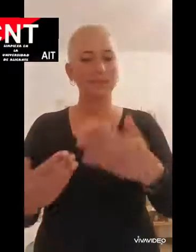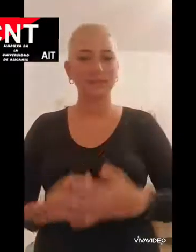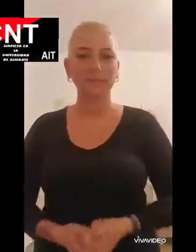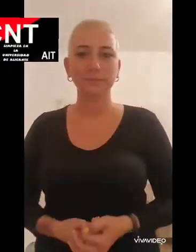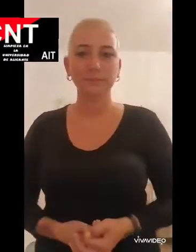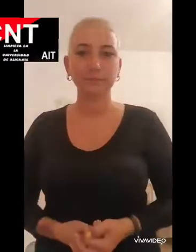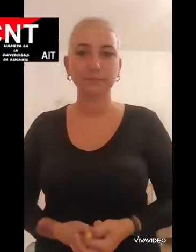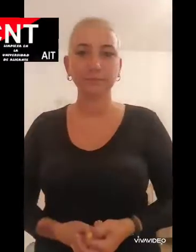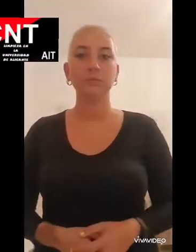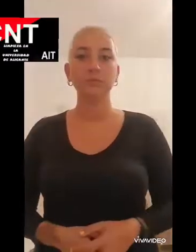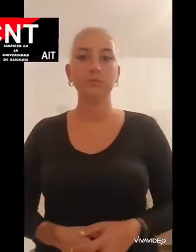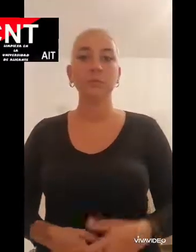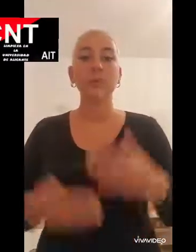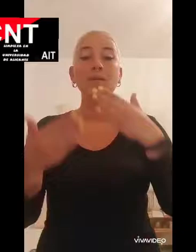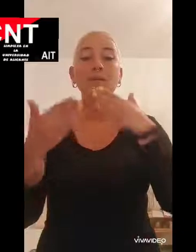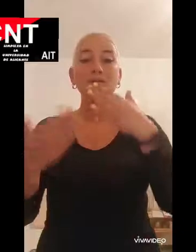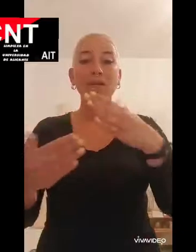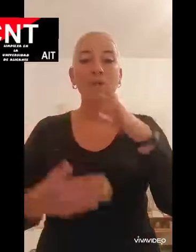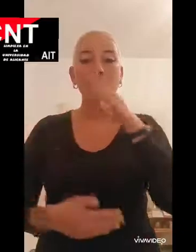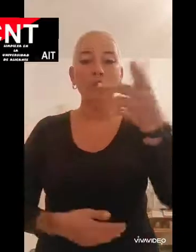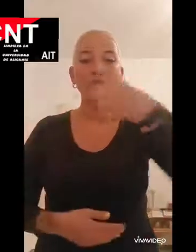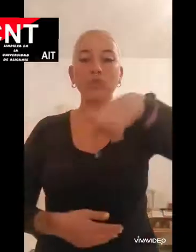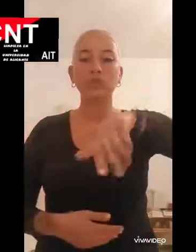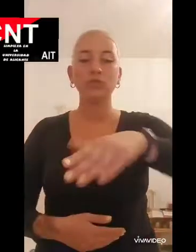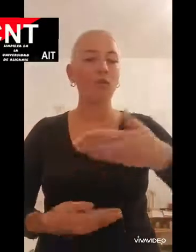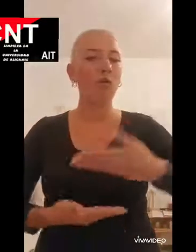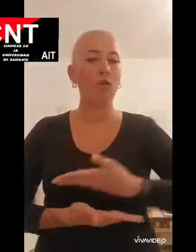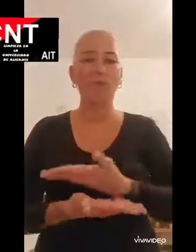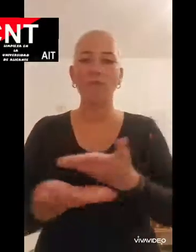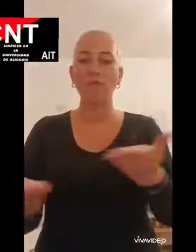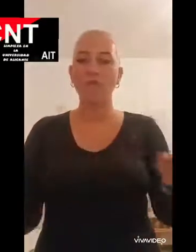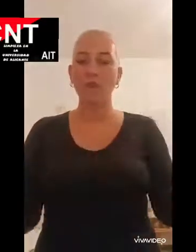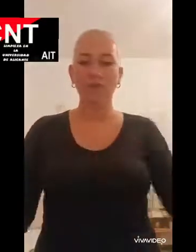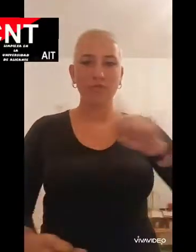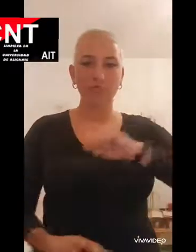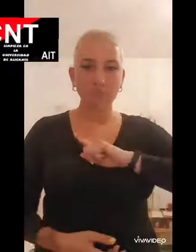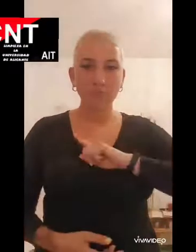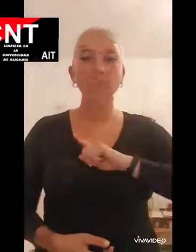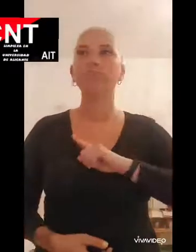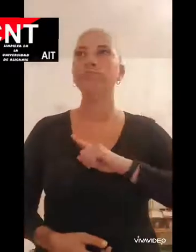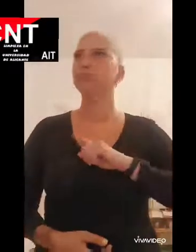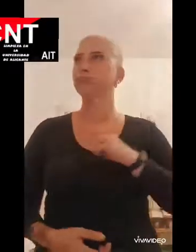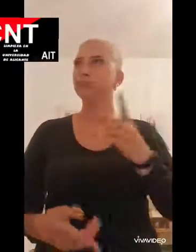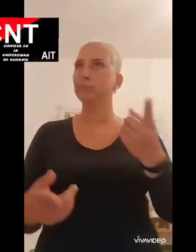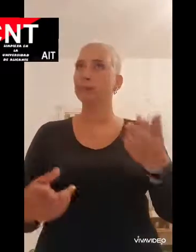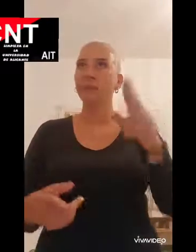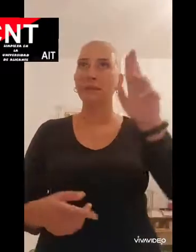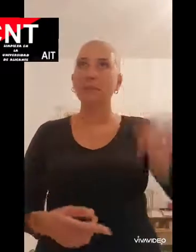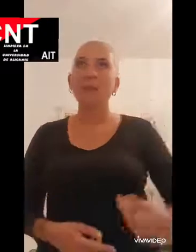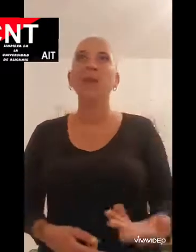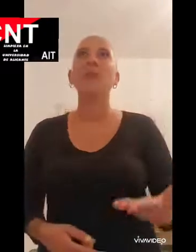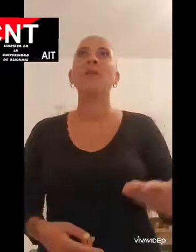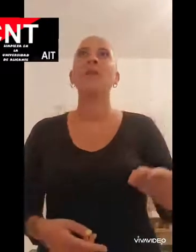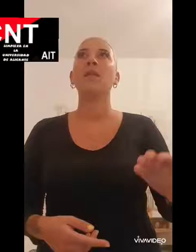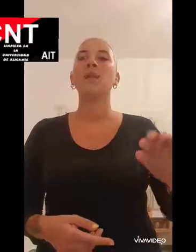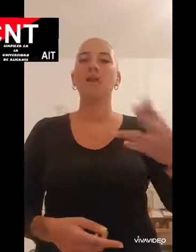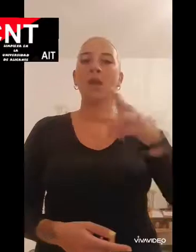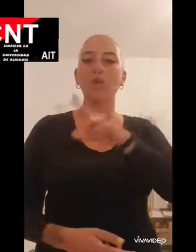Gracias por saber afrontar con educación y valentía este proceso de cambio. La empresa, las delegadas del comité